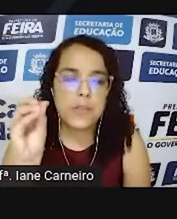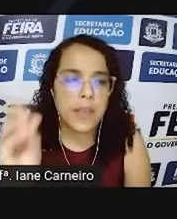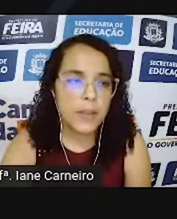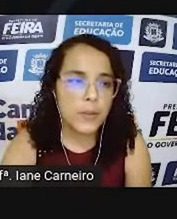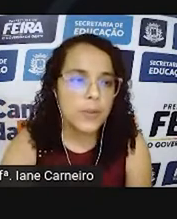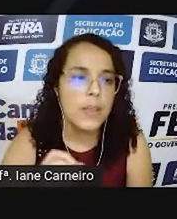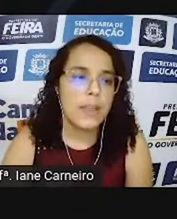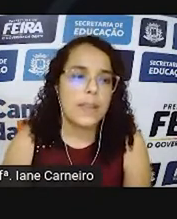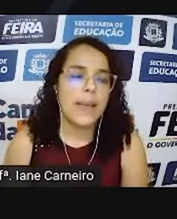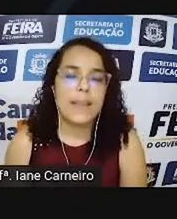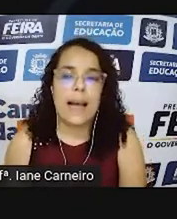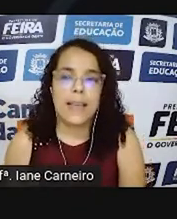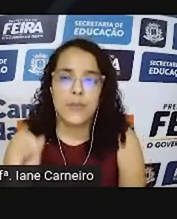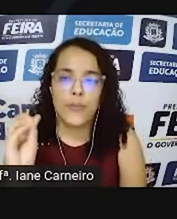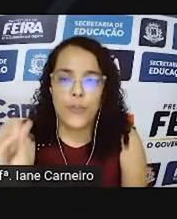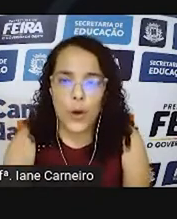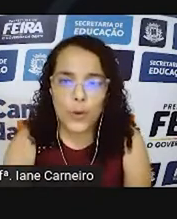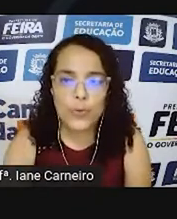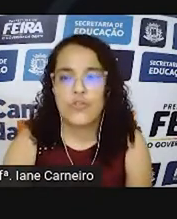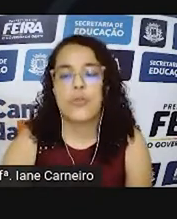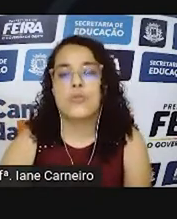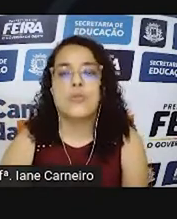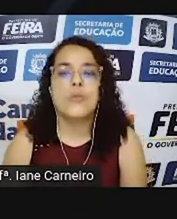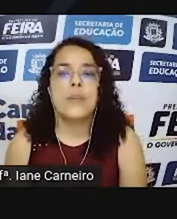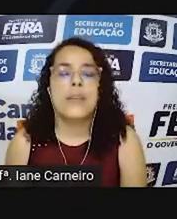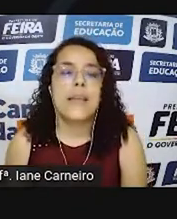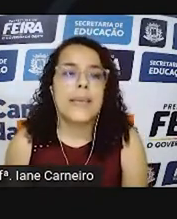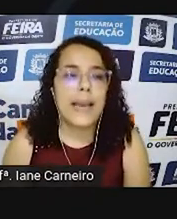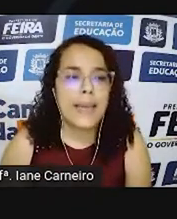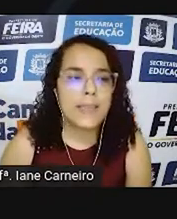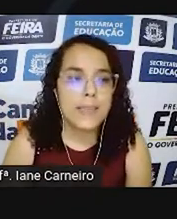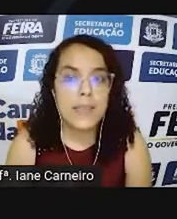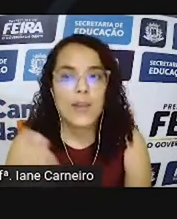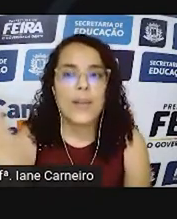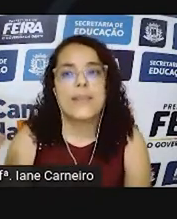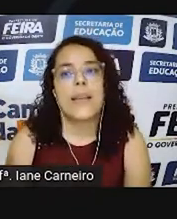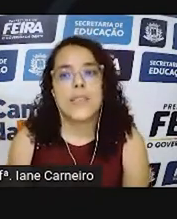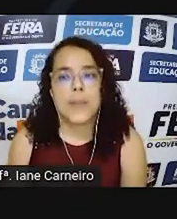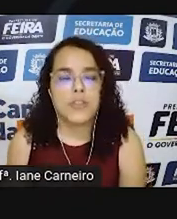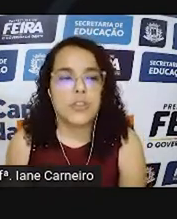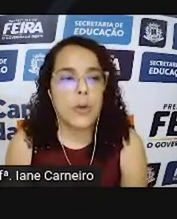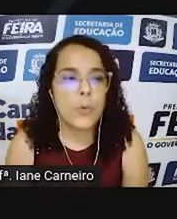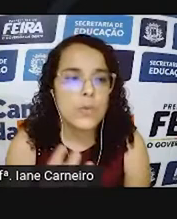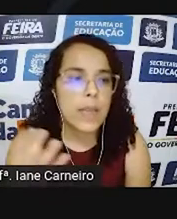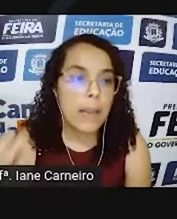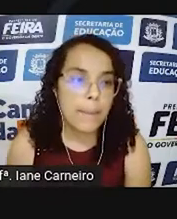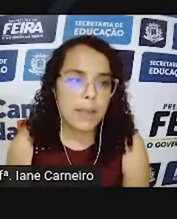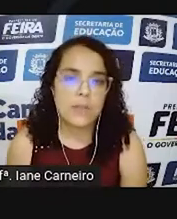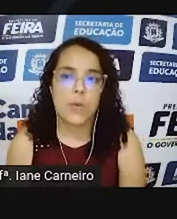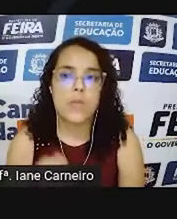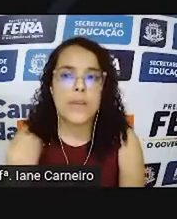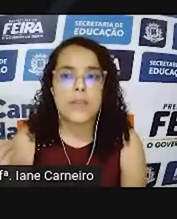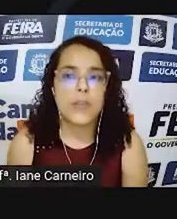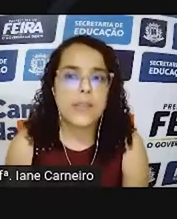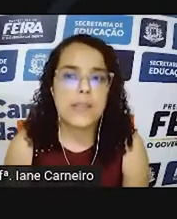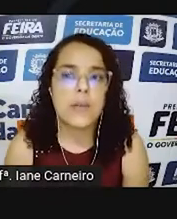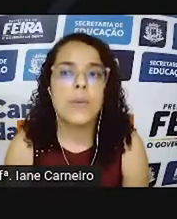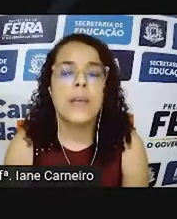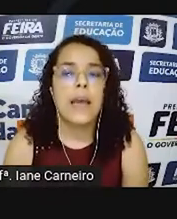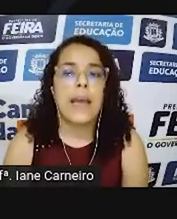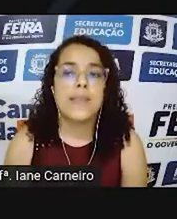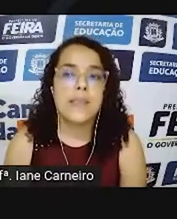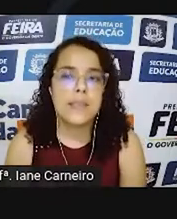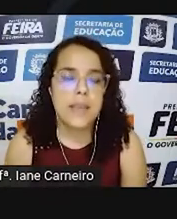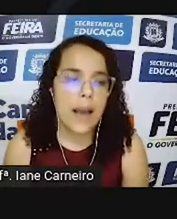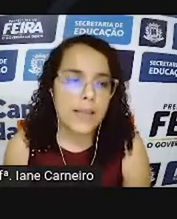PPP no centro, né, ali no foco de tudo, né, e aí esse círculo ele traz para a gente alguns elementos, alguns fatores que